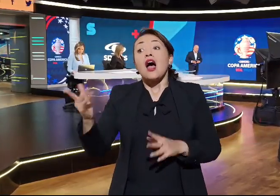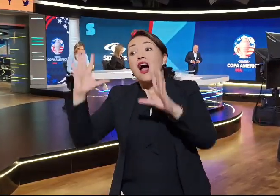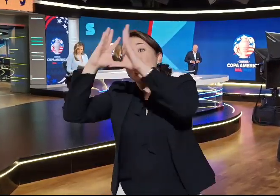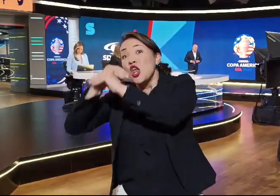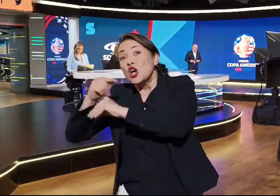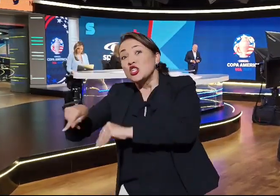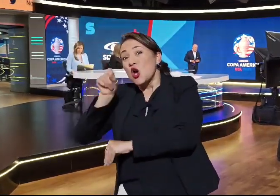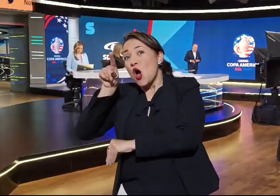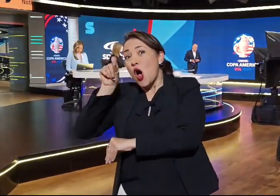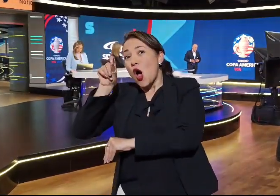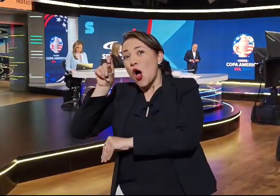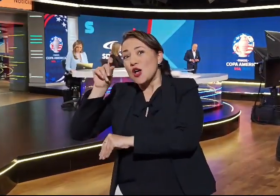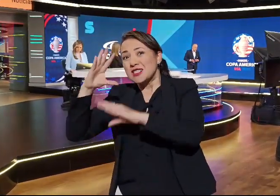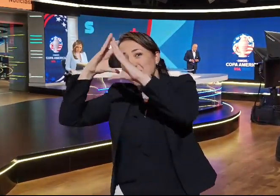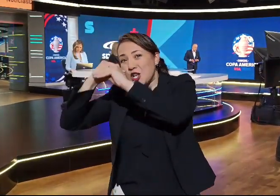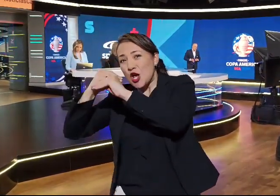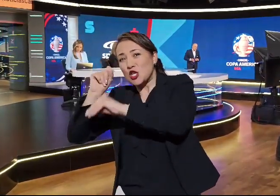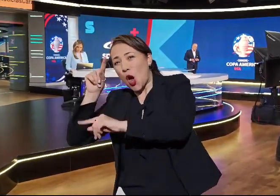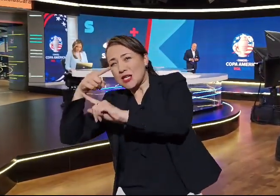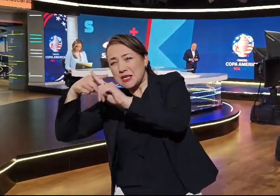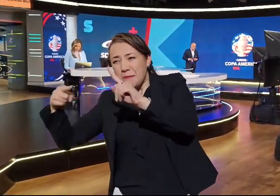próximo sábado, el cuarto de final, se enfrentará a mano.